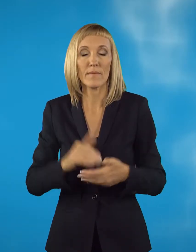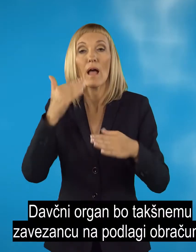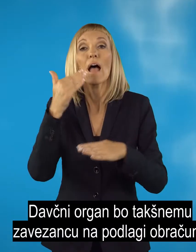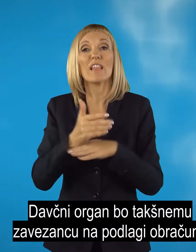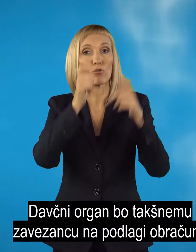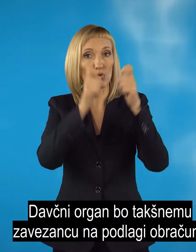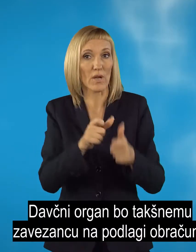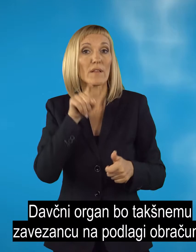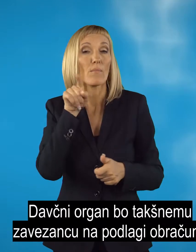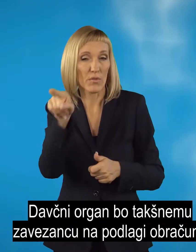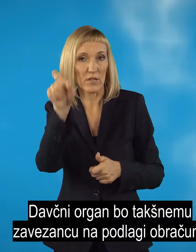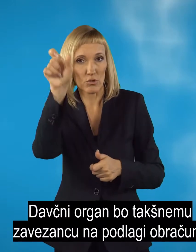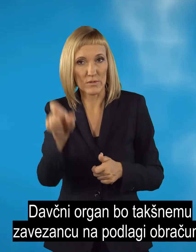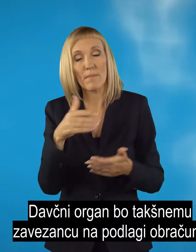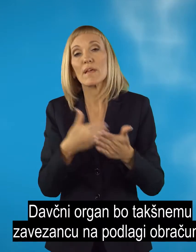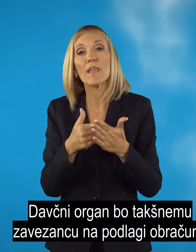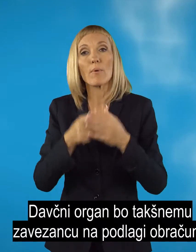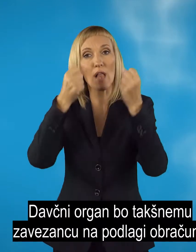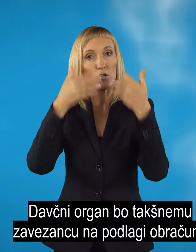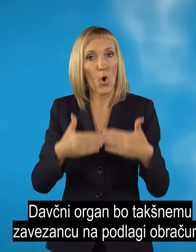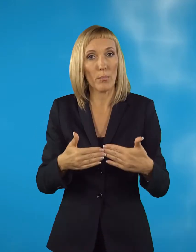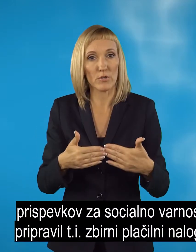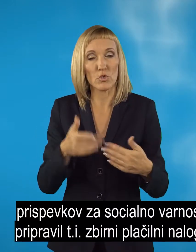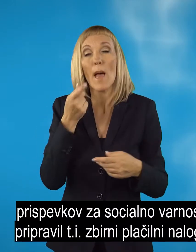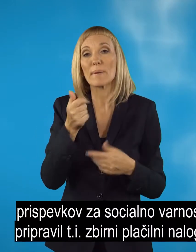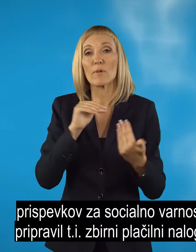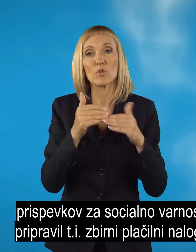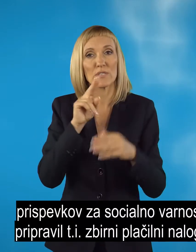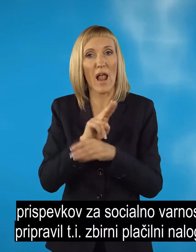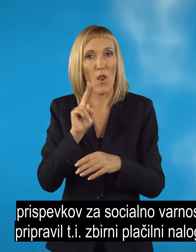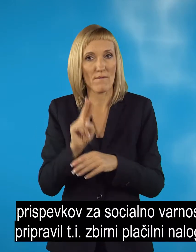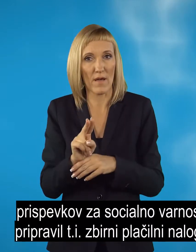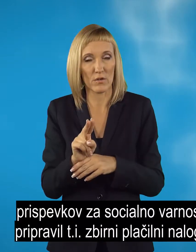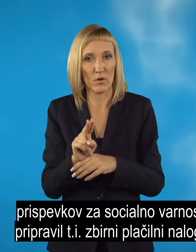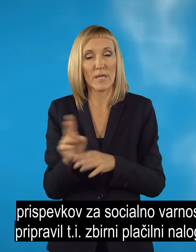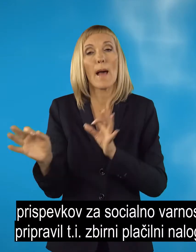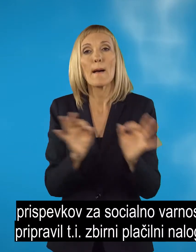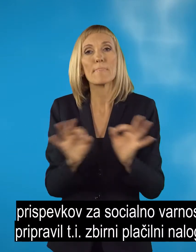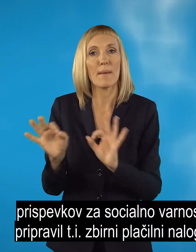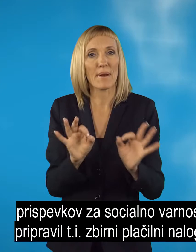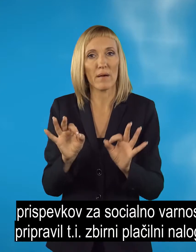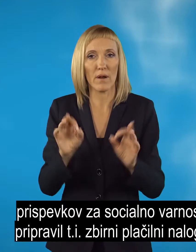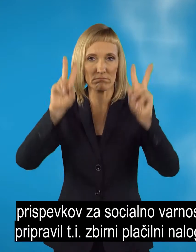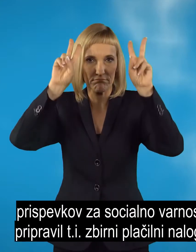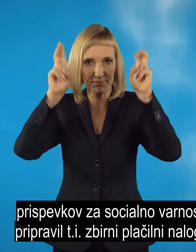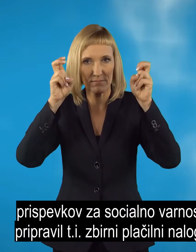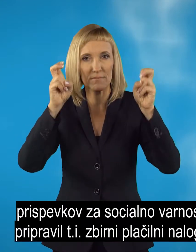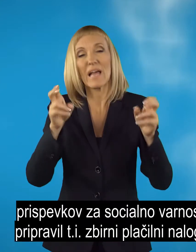Davčni organ bo takšnemu zavezancu na podlagi obračuna prispevkov za socialno varnost pripravil tako imenovani